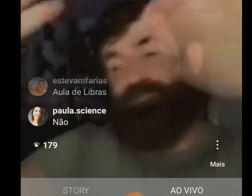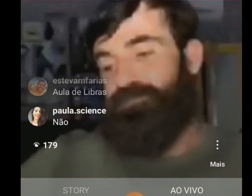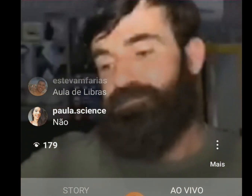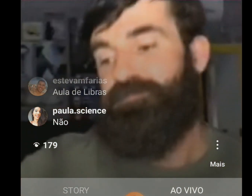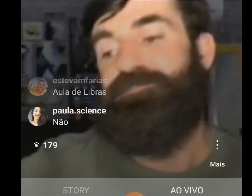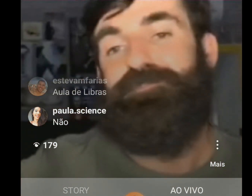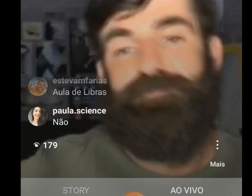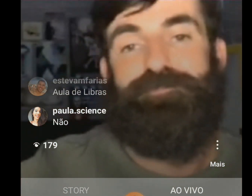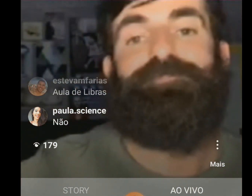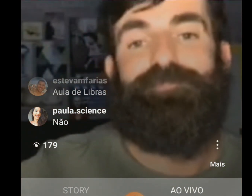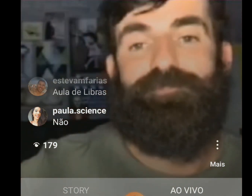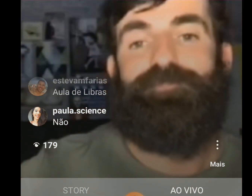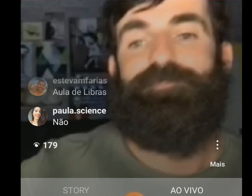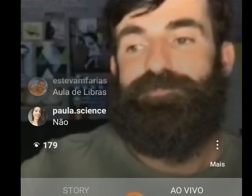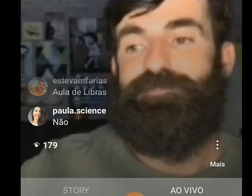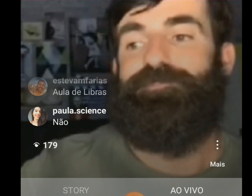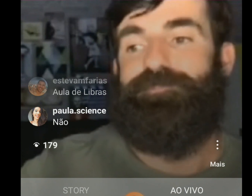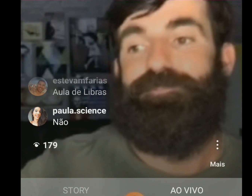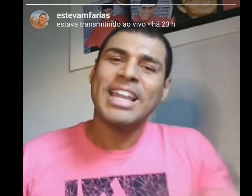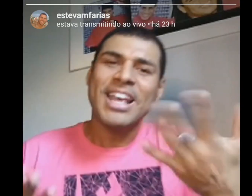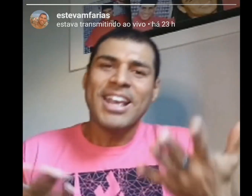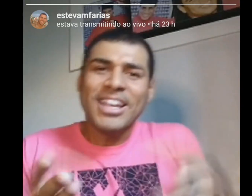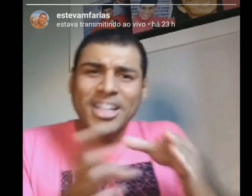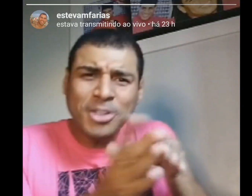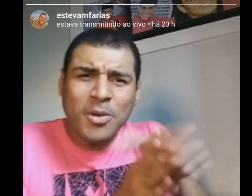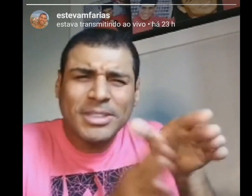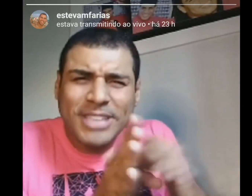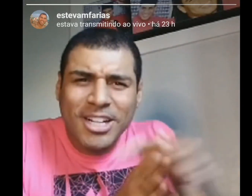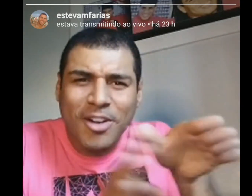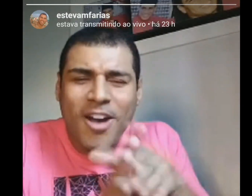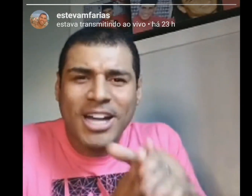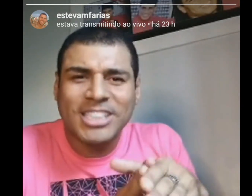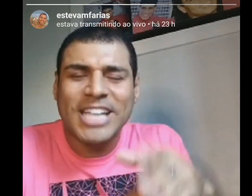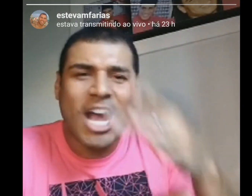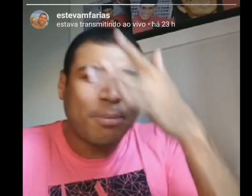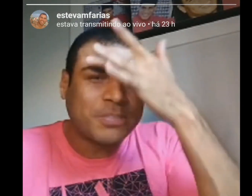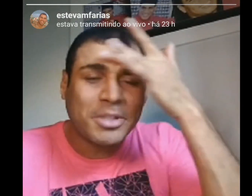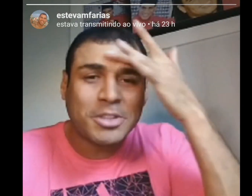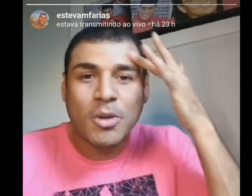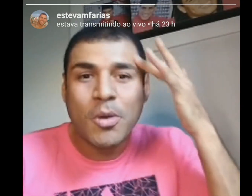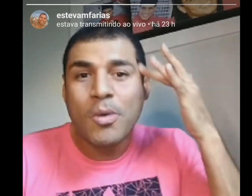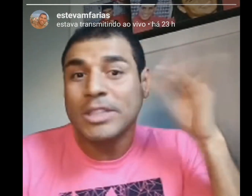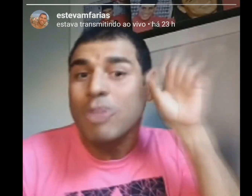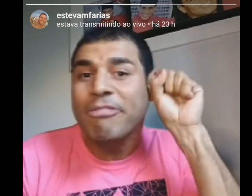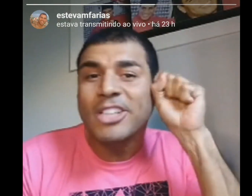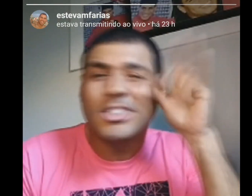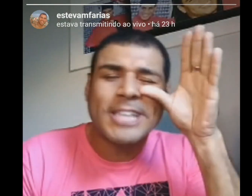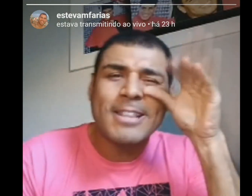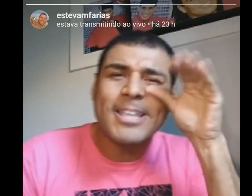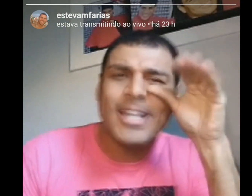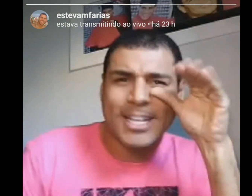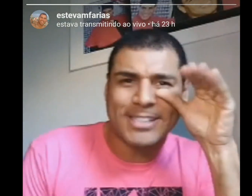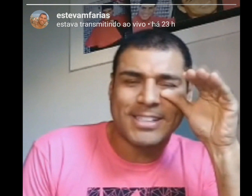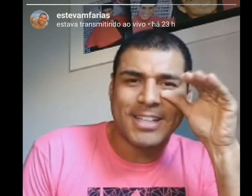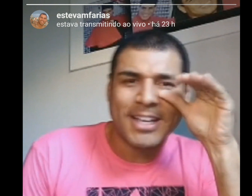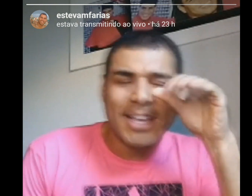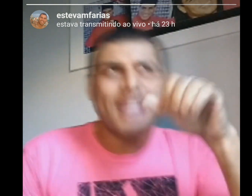Libras para ir evoluindo. E deixa um conselho agora, Thiago, para as pessoas ouvintes que têm